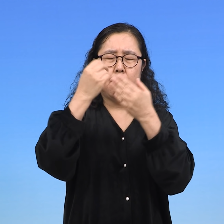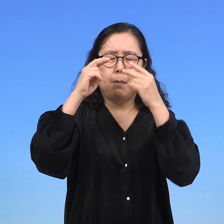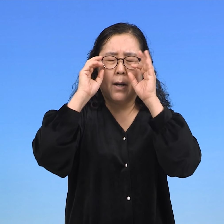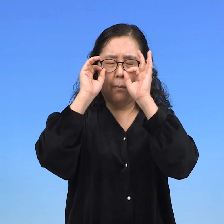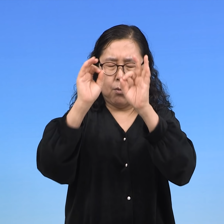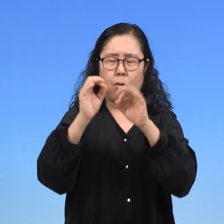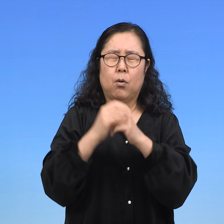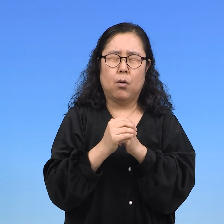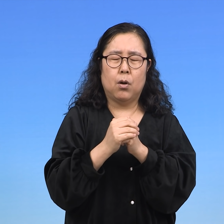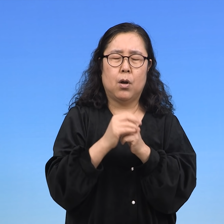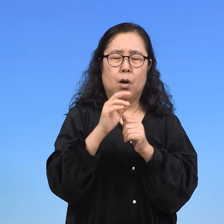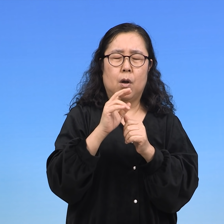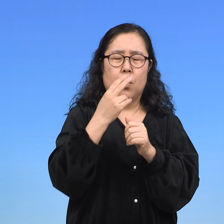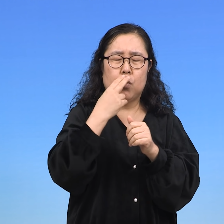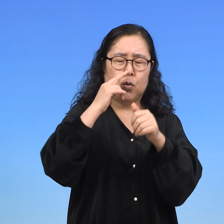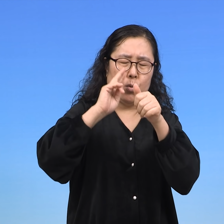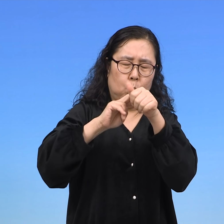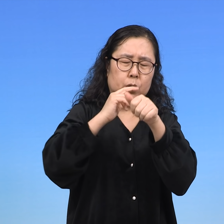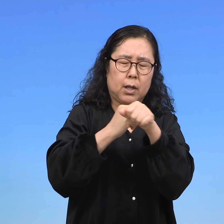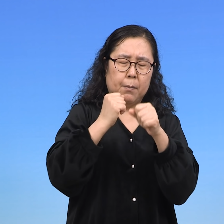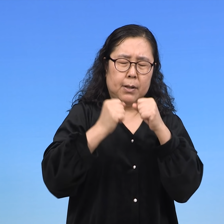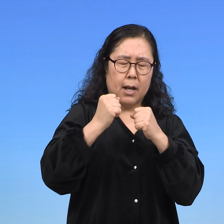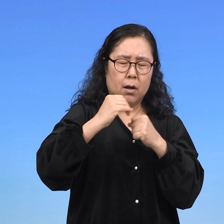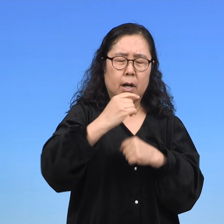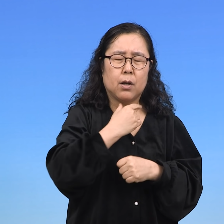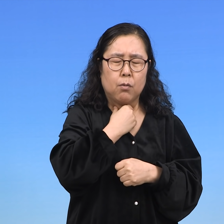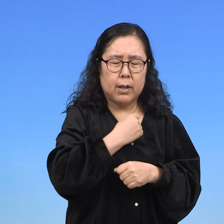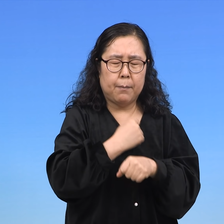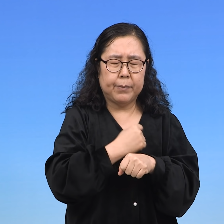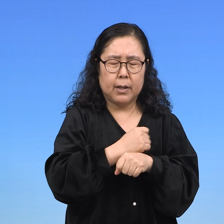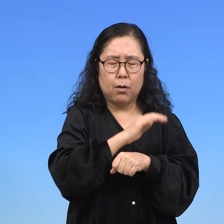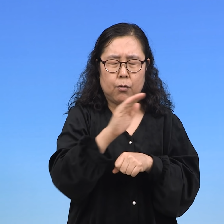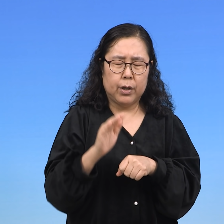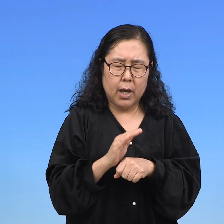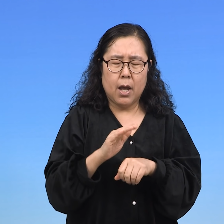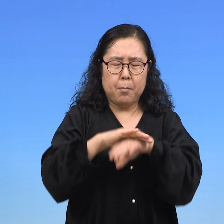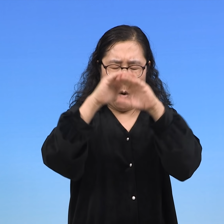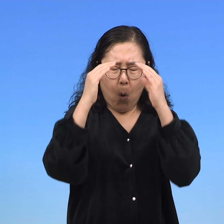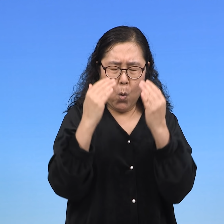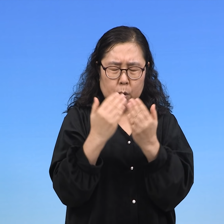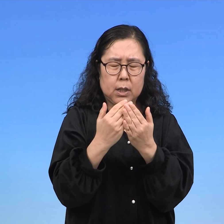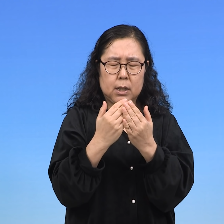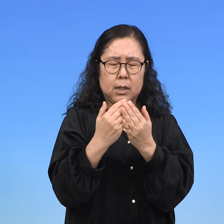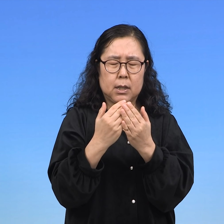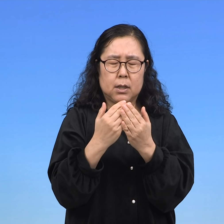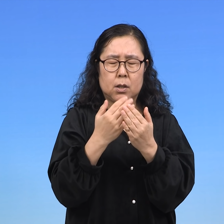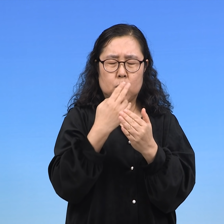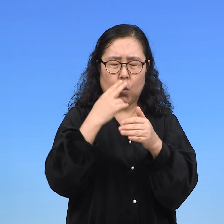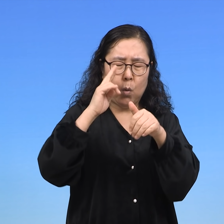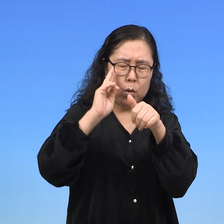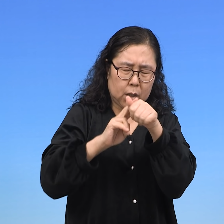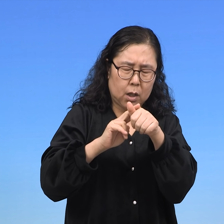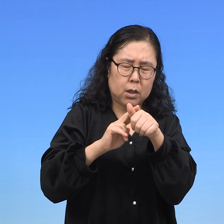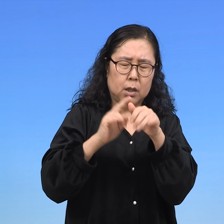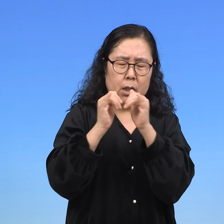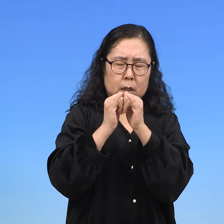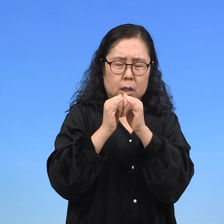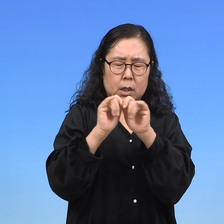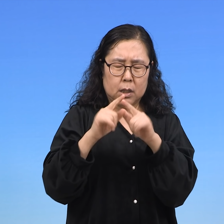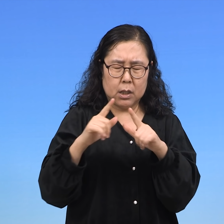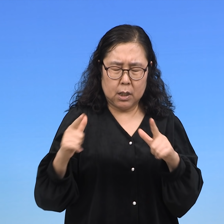하나님을 바라보며 모험하며 달려가기를 원하는데 우리의 이 모든 시도들이 여호와